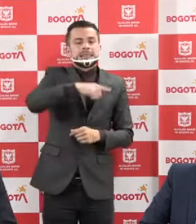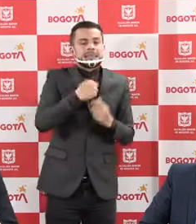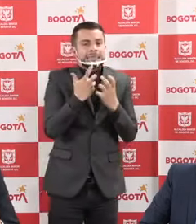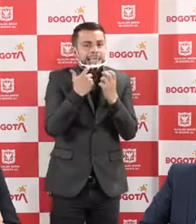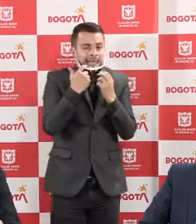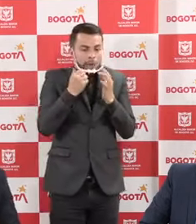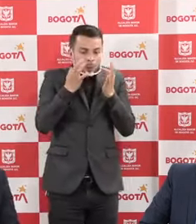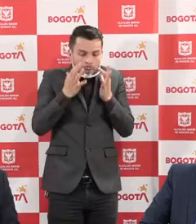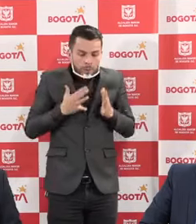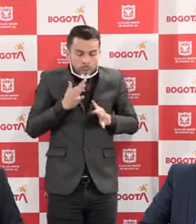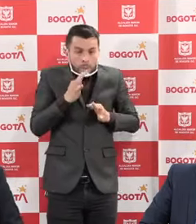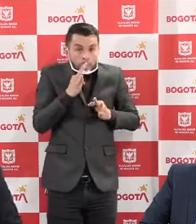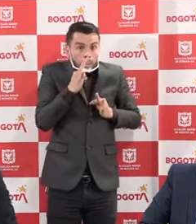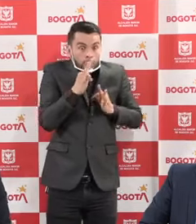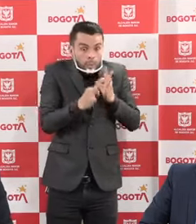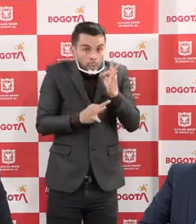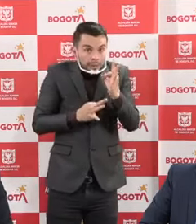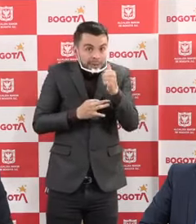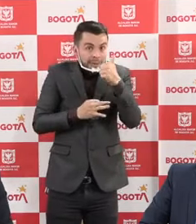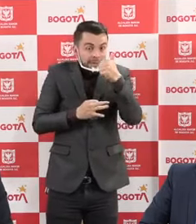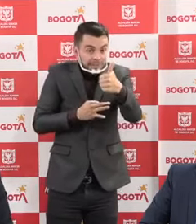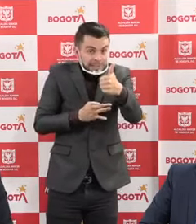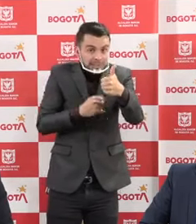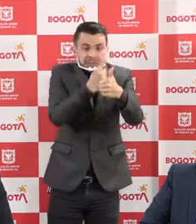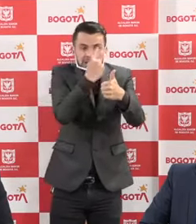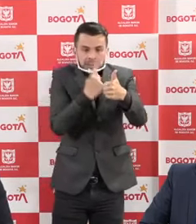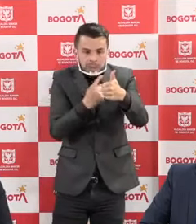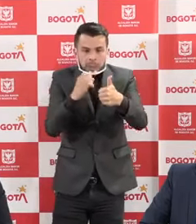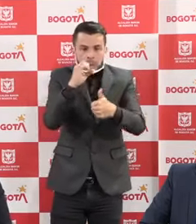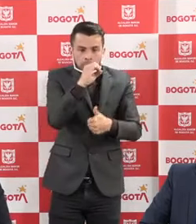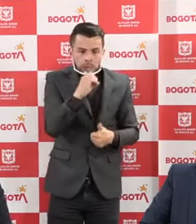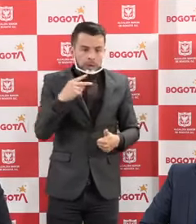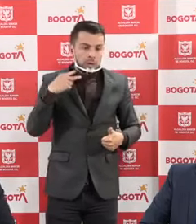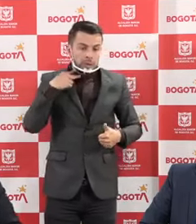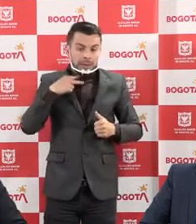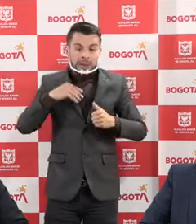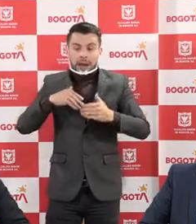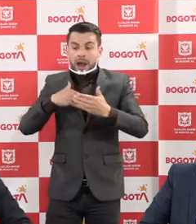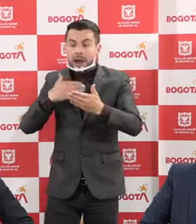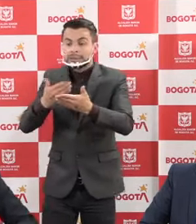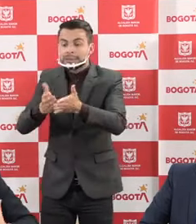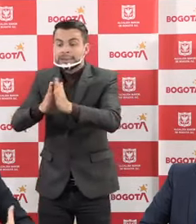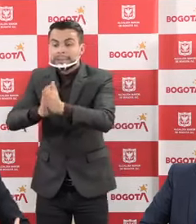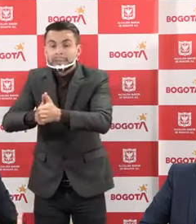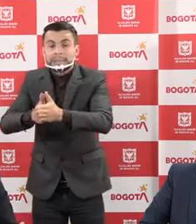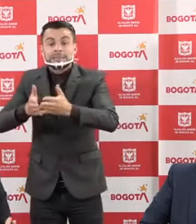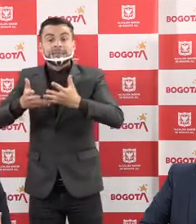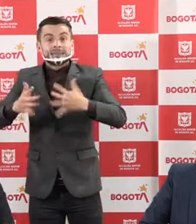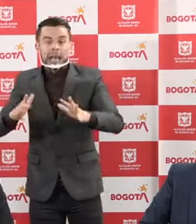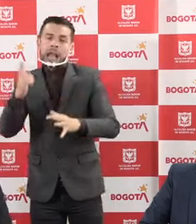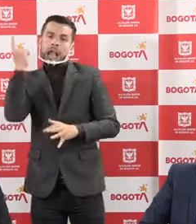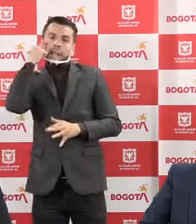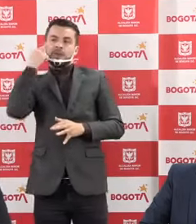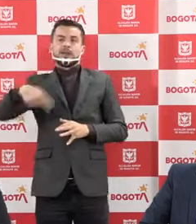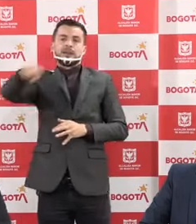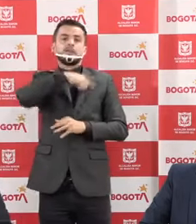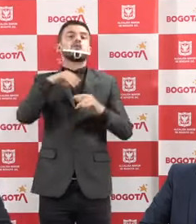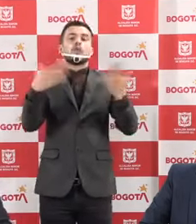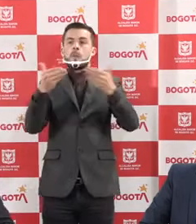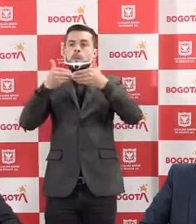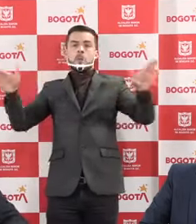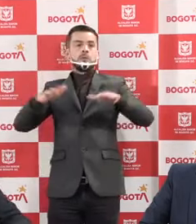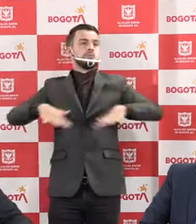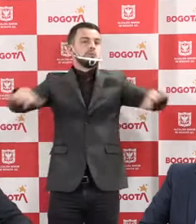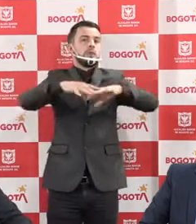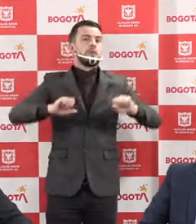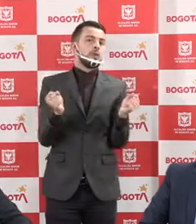para tener certezas de cómo va a funcionar bogotá hasta el mes de diciembre y podamos de esa manera reactivar nuestra economía